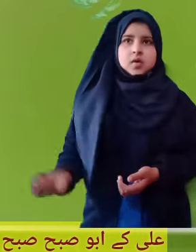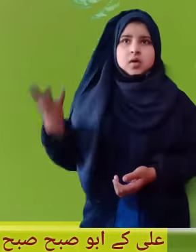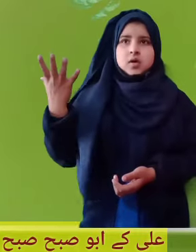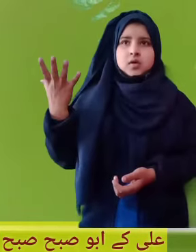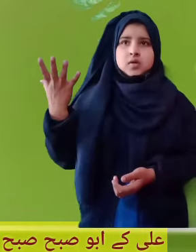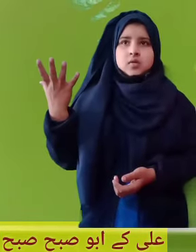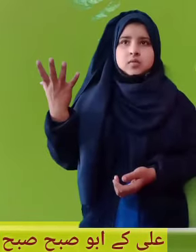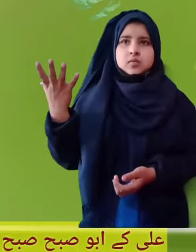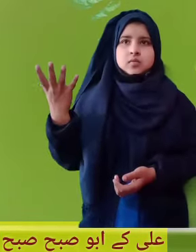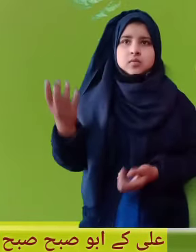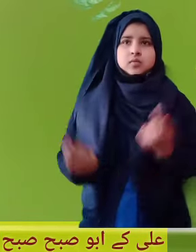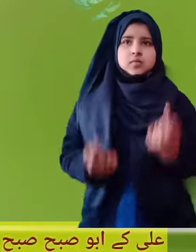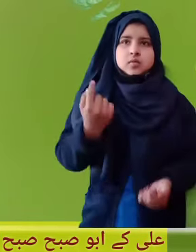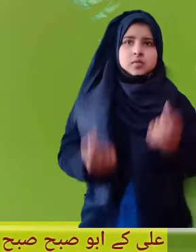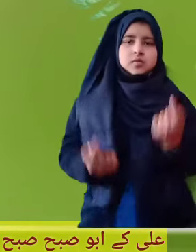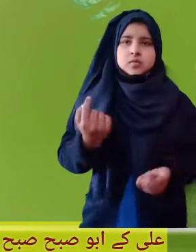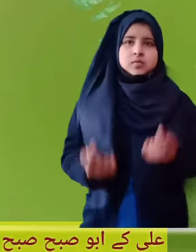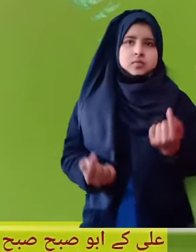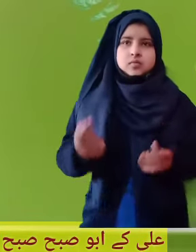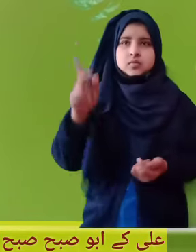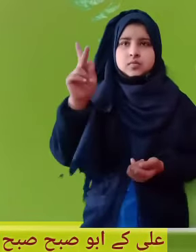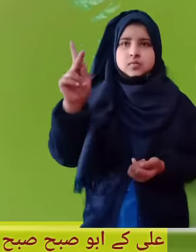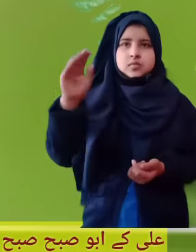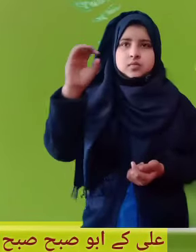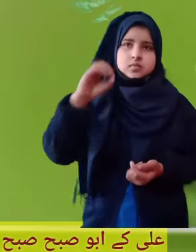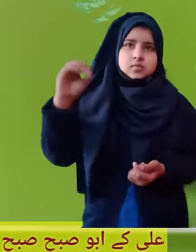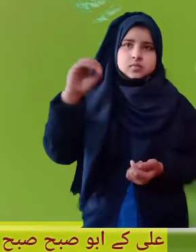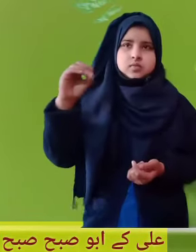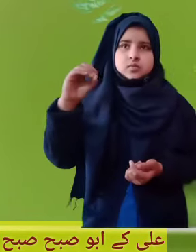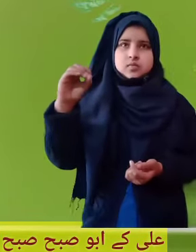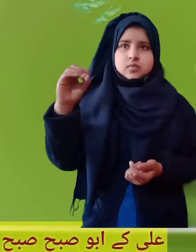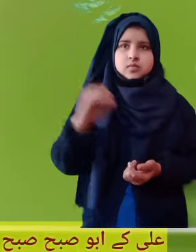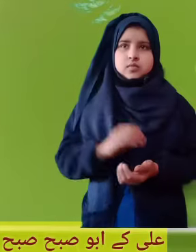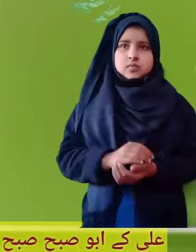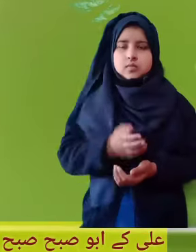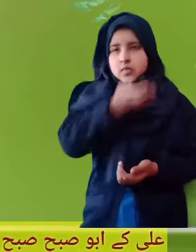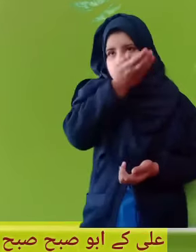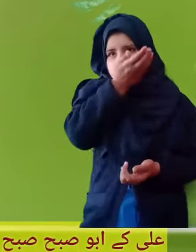सुबह सुबह खेतों को